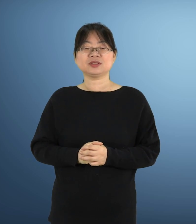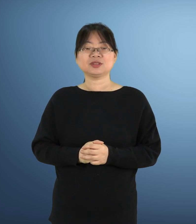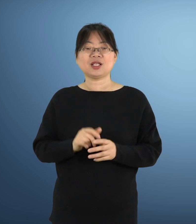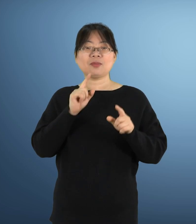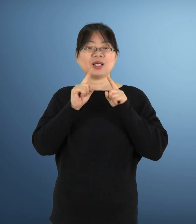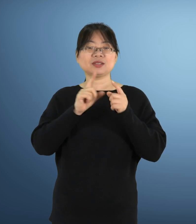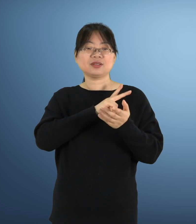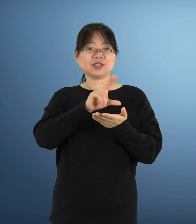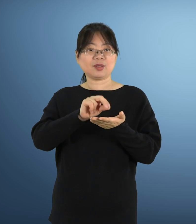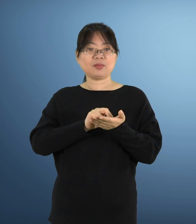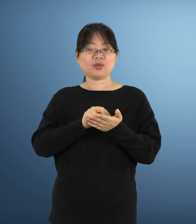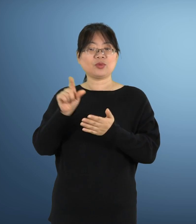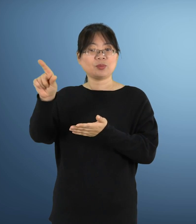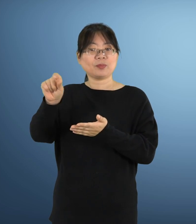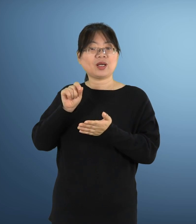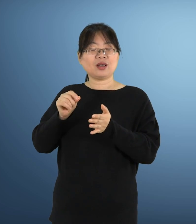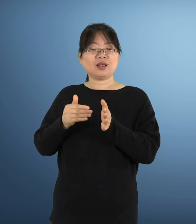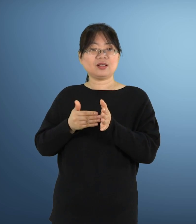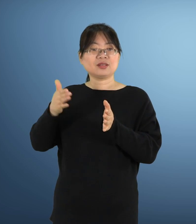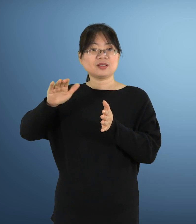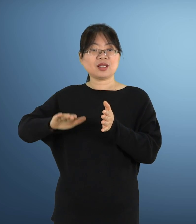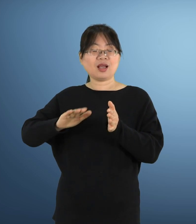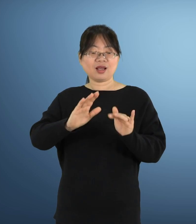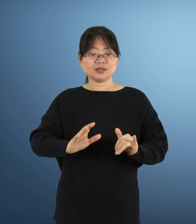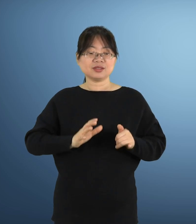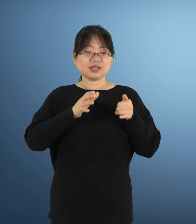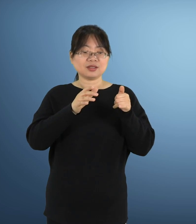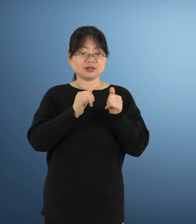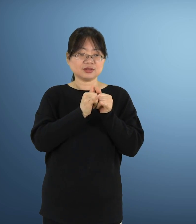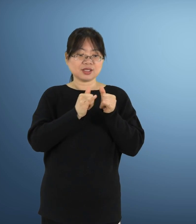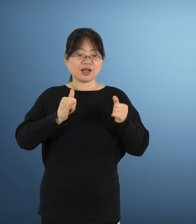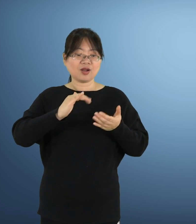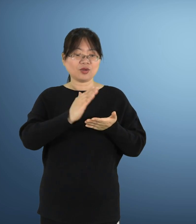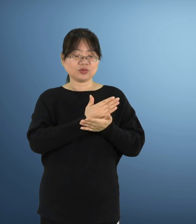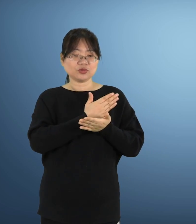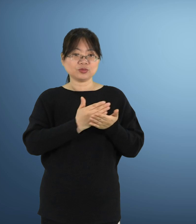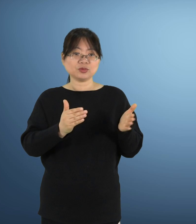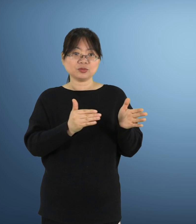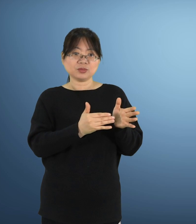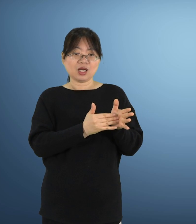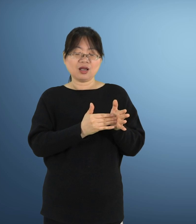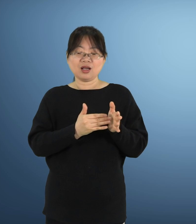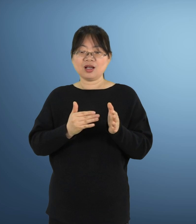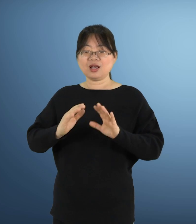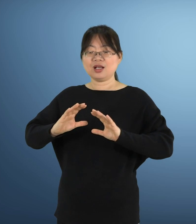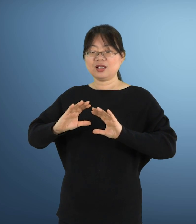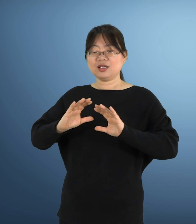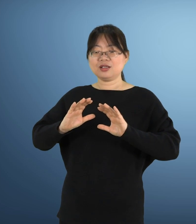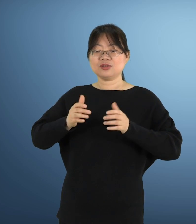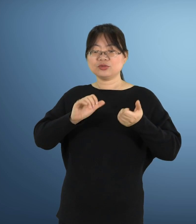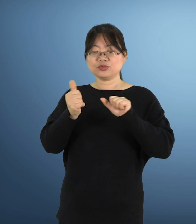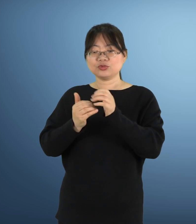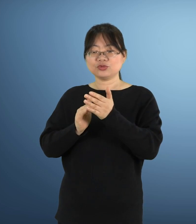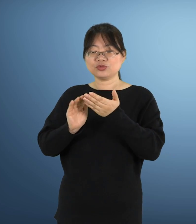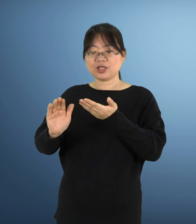말씀의 제목을 여기서 땄는데 이 세상 사람을 구분했고 저 세상 사람을